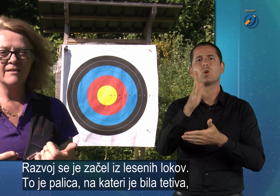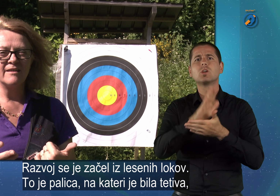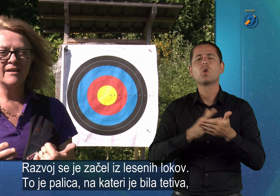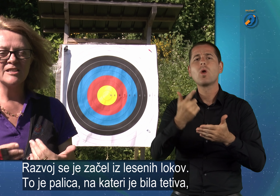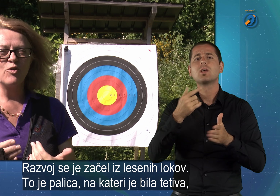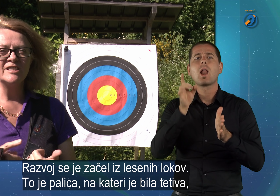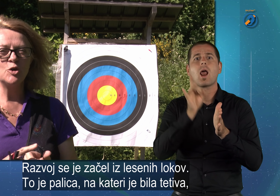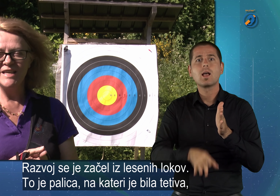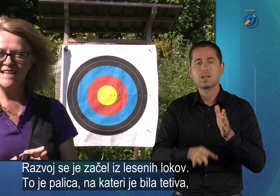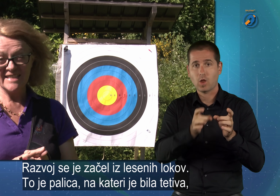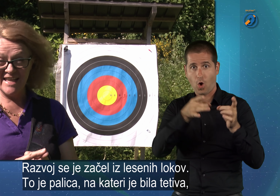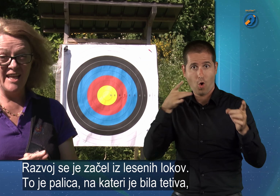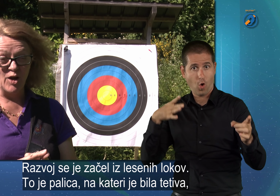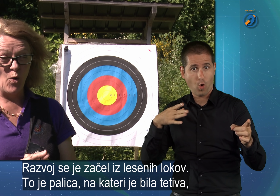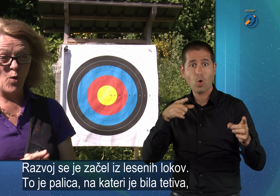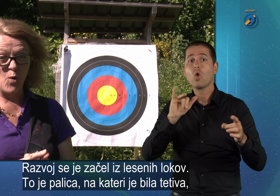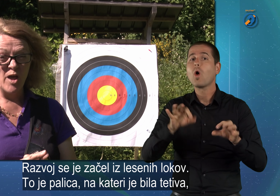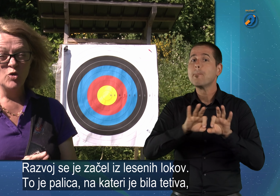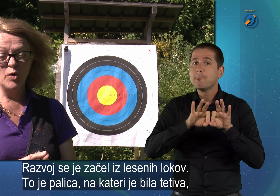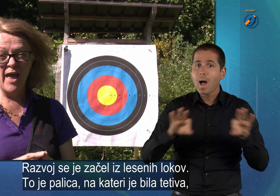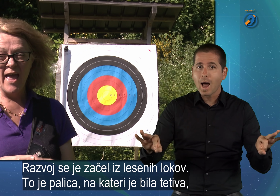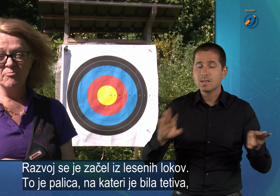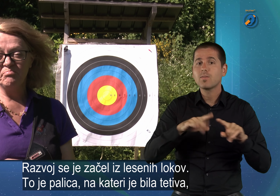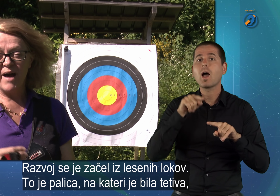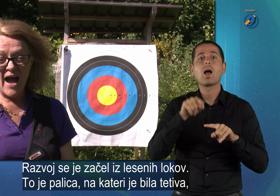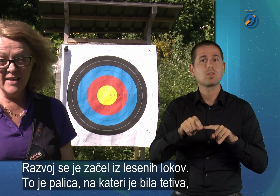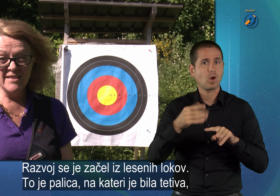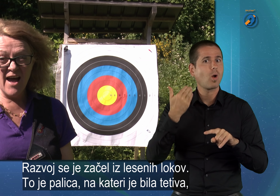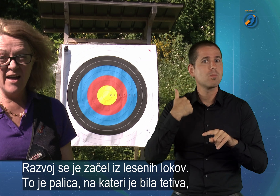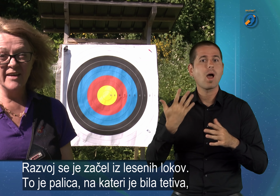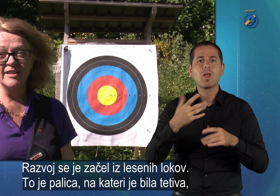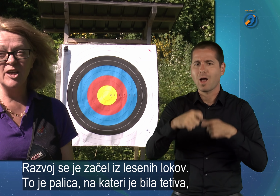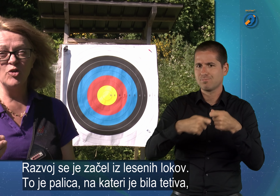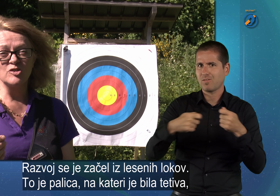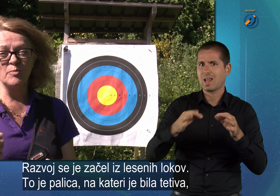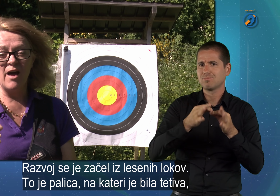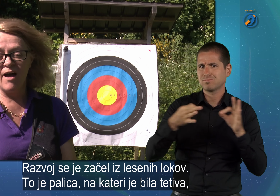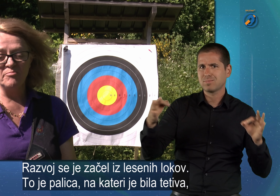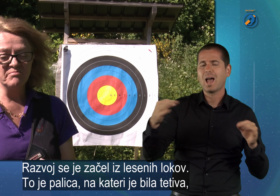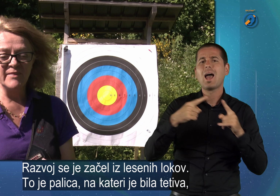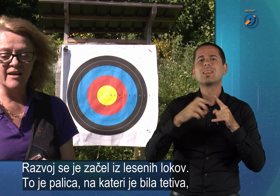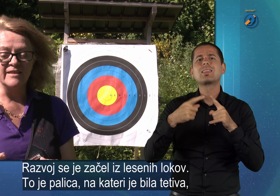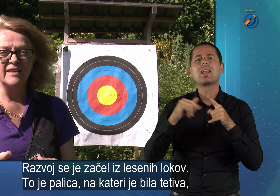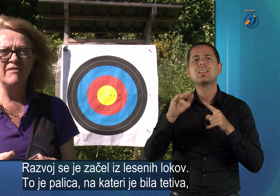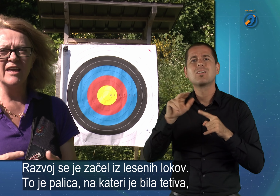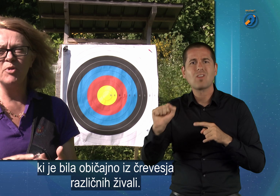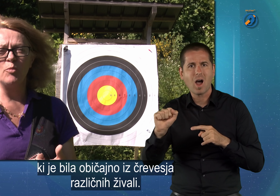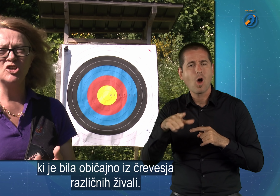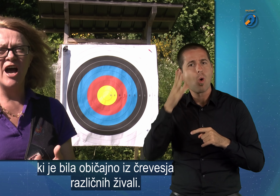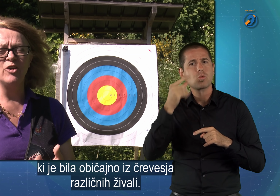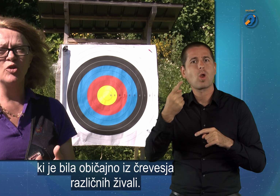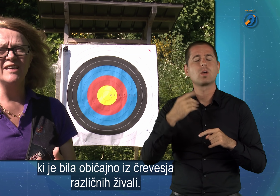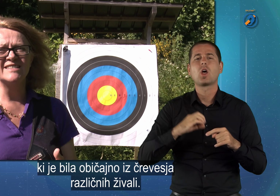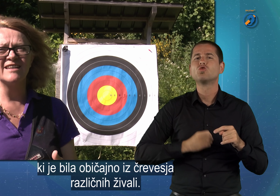je razvoj začel iz lesenih lokov. To je palica, na katero je so bila neka tetiva, ki je